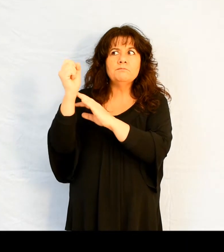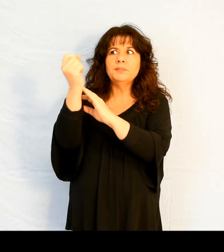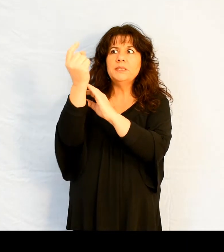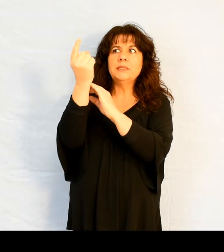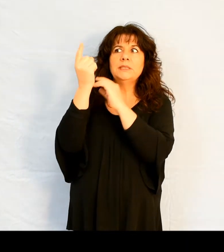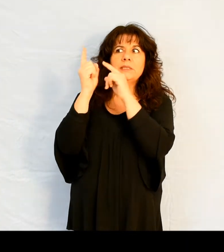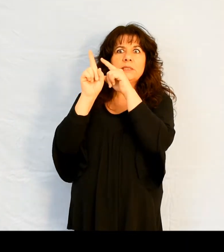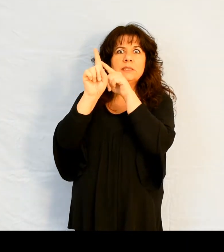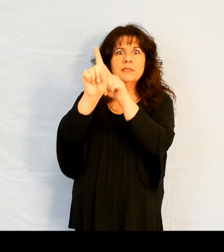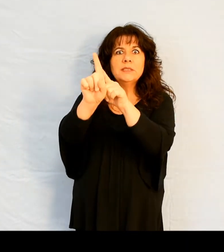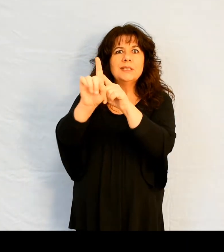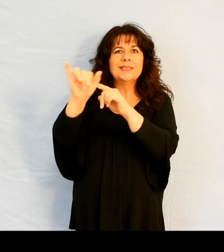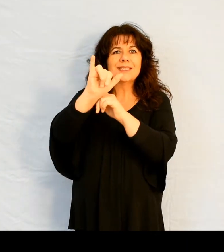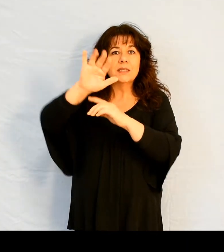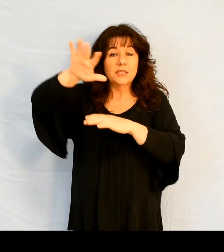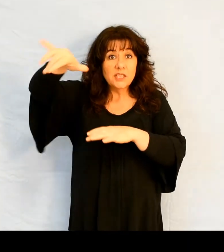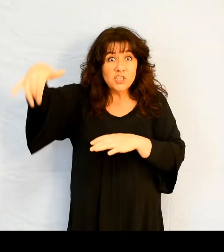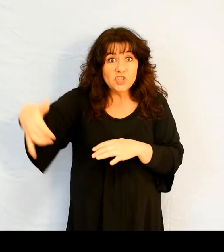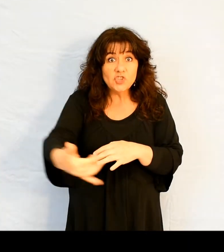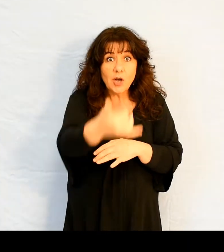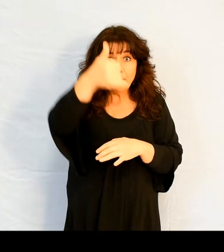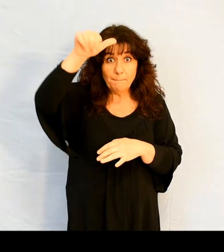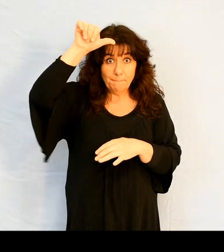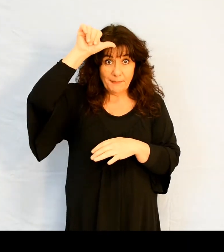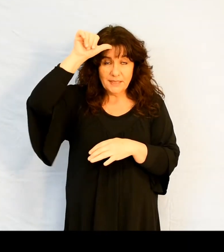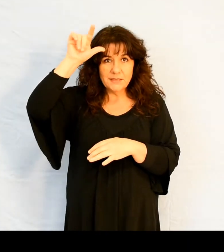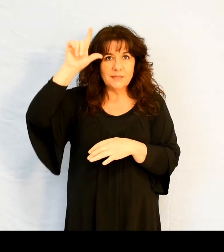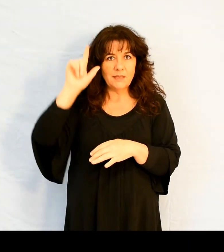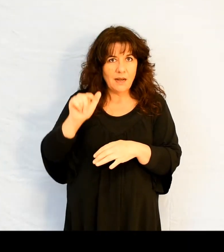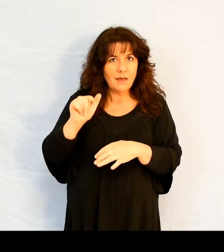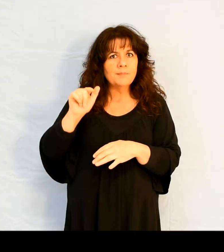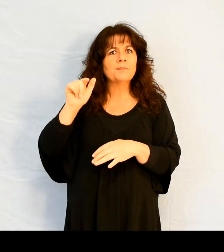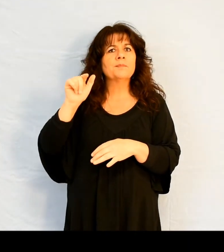Convertissez-vous, car le royaume des cieux est tout proche. »